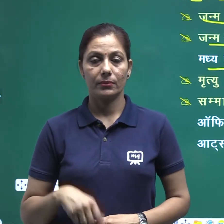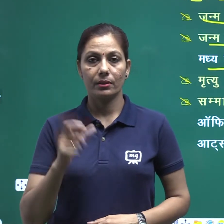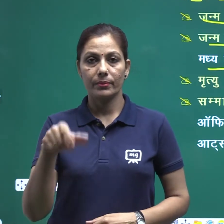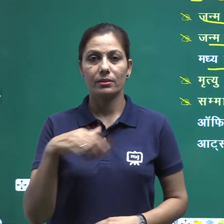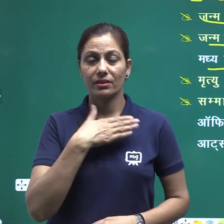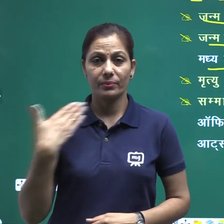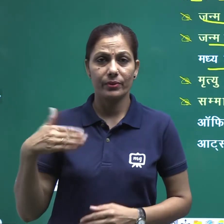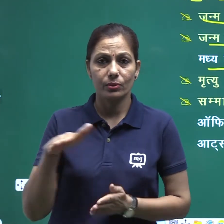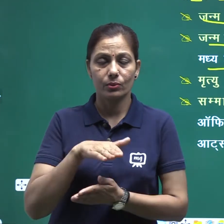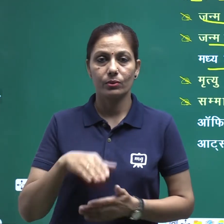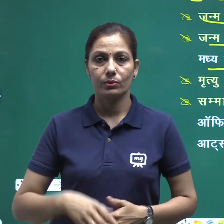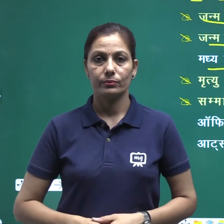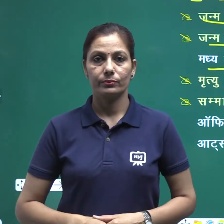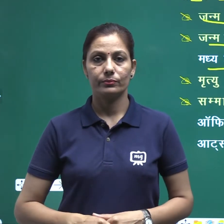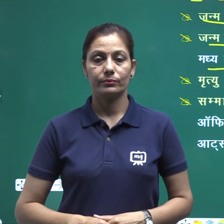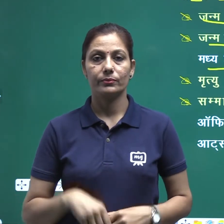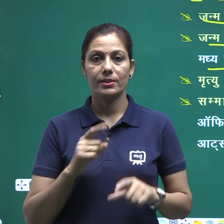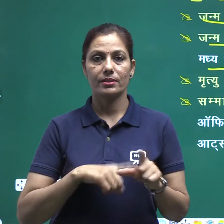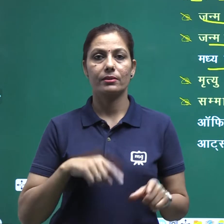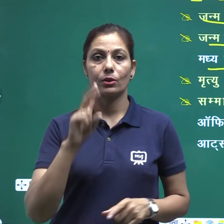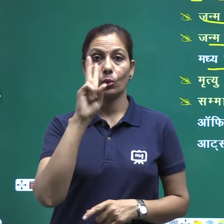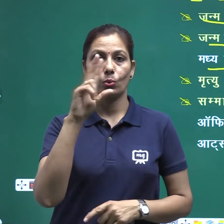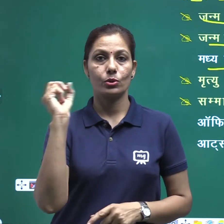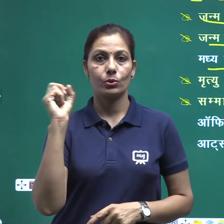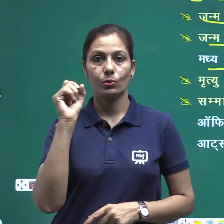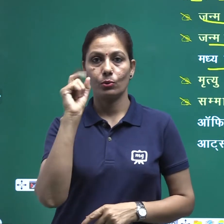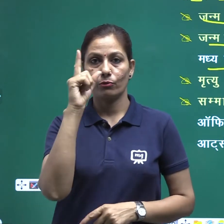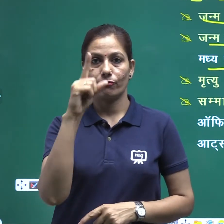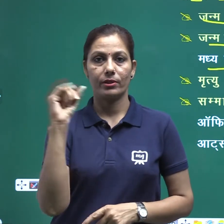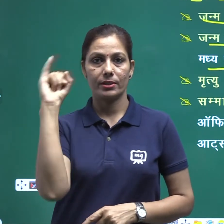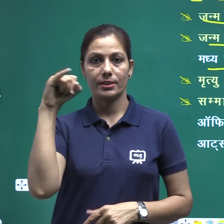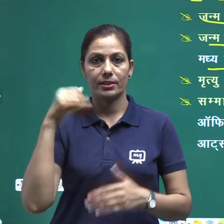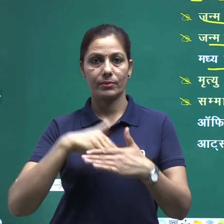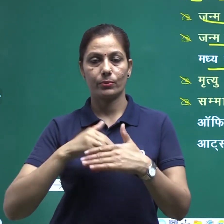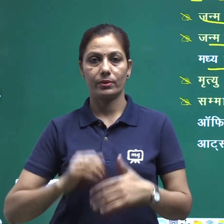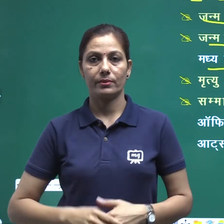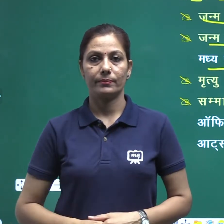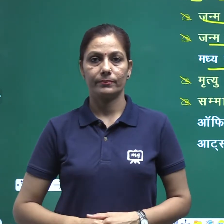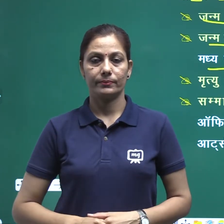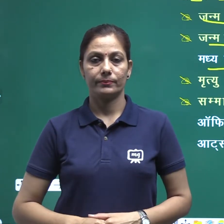इनकी मृत्यु सन 2016 में हुई।